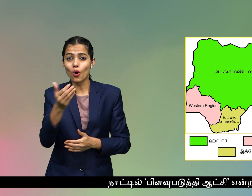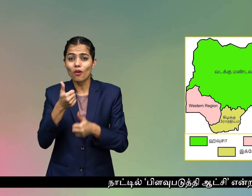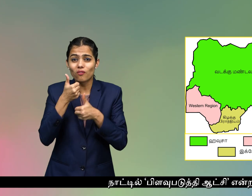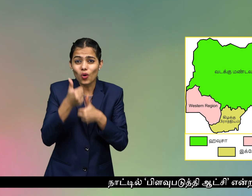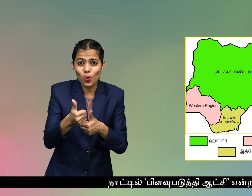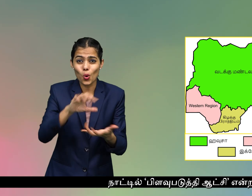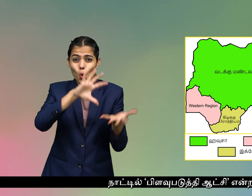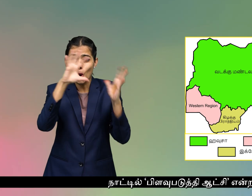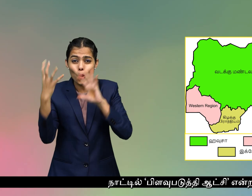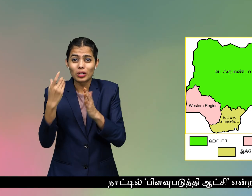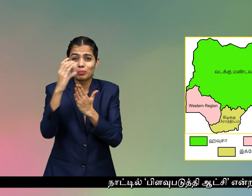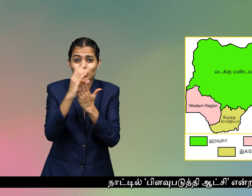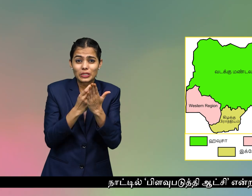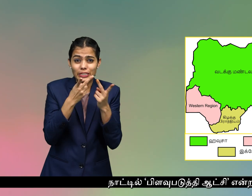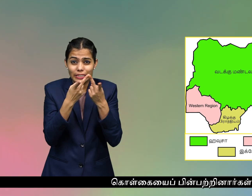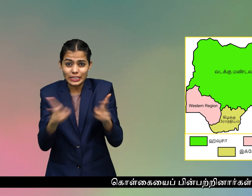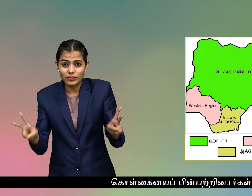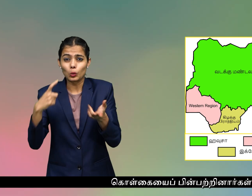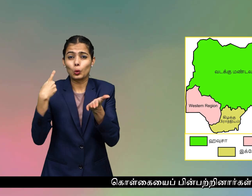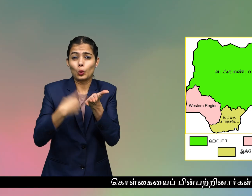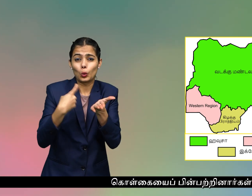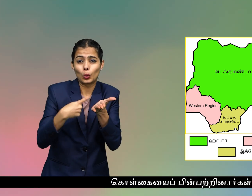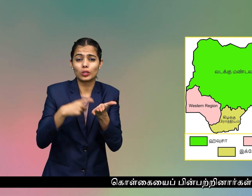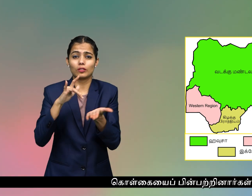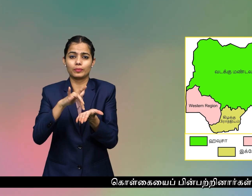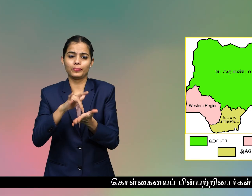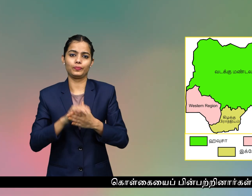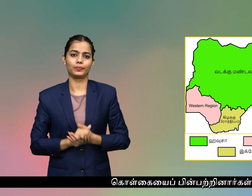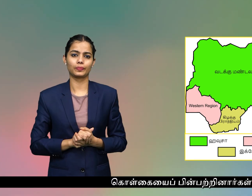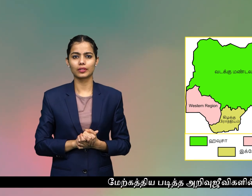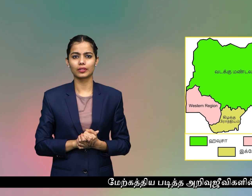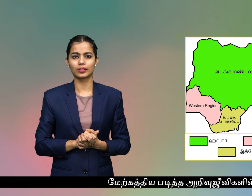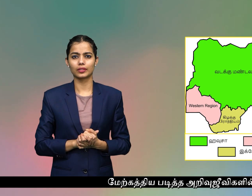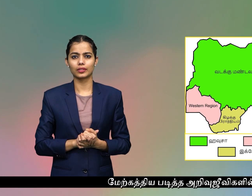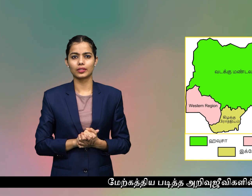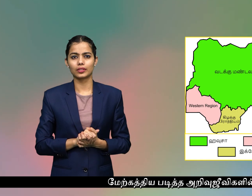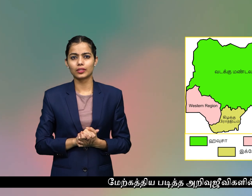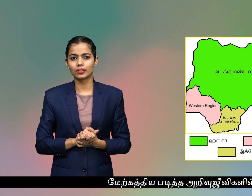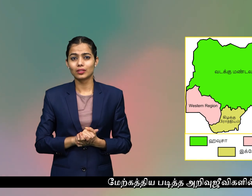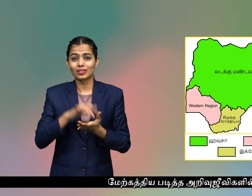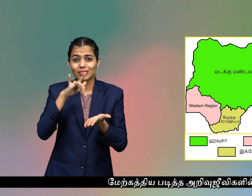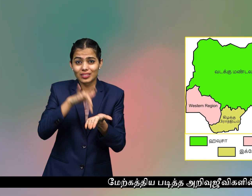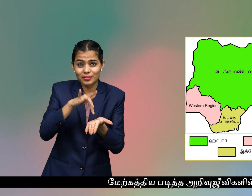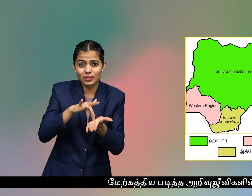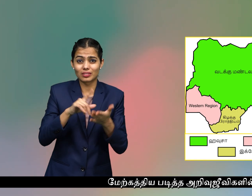நாட்டில் பிளவுபடுத்தி ஆட்சி என்ற கொள்கையை பின்பற்றினார்கள். மேற்கத்திய